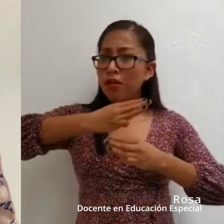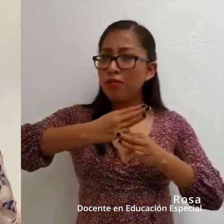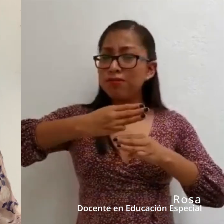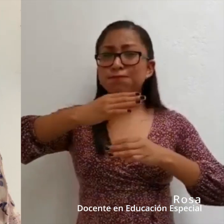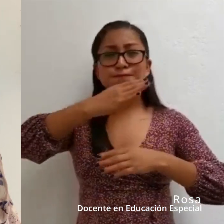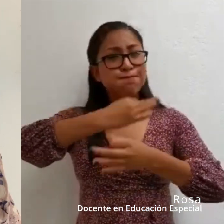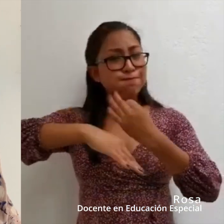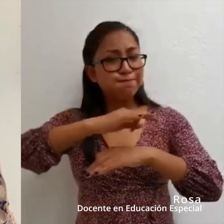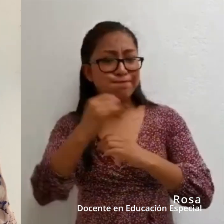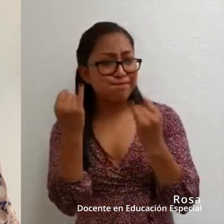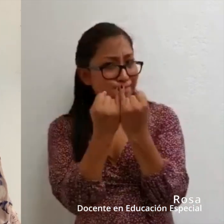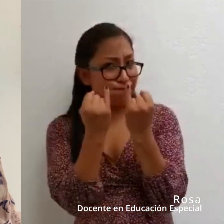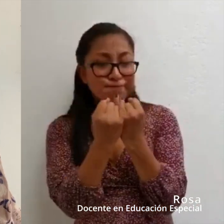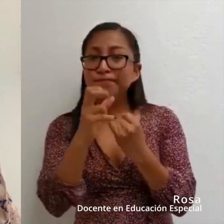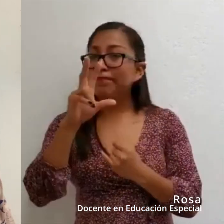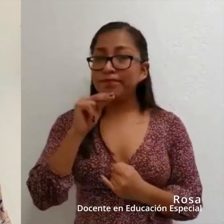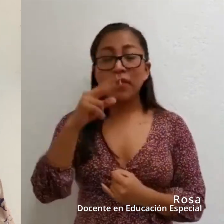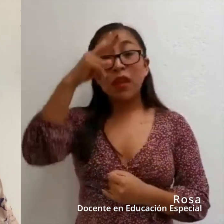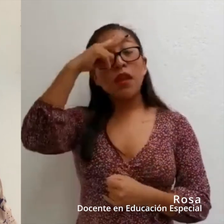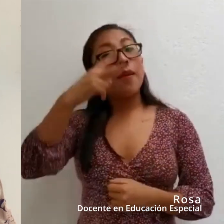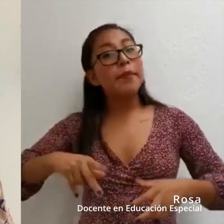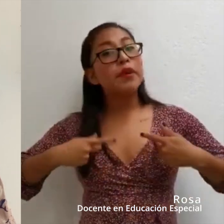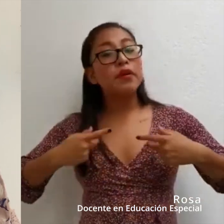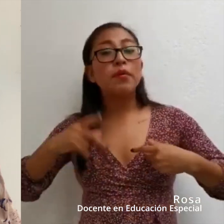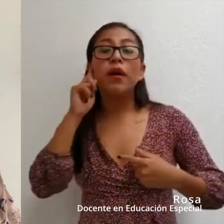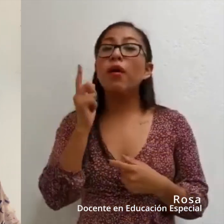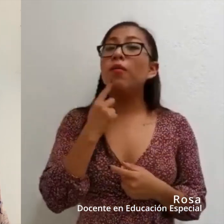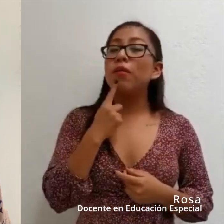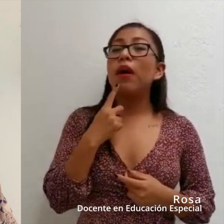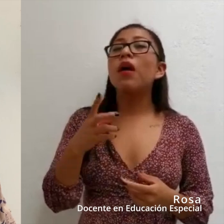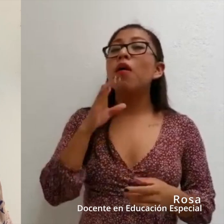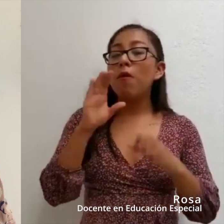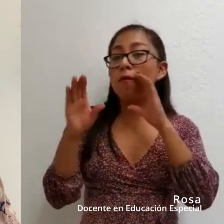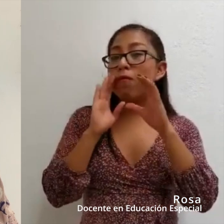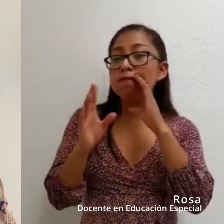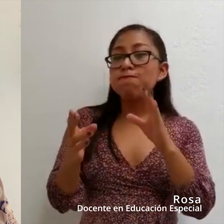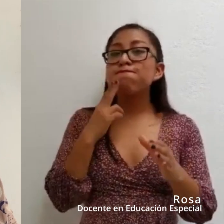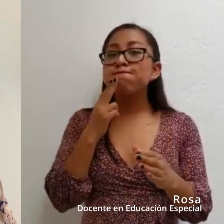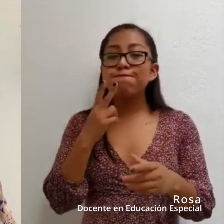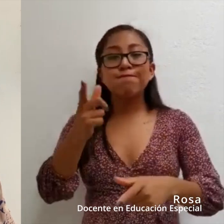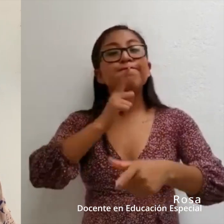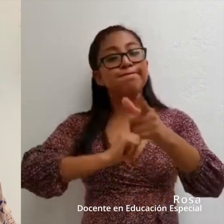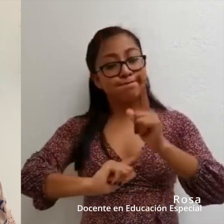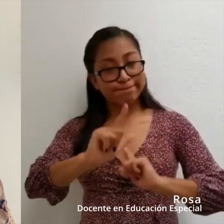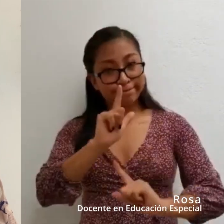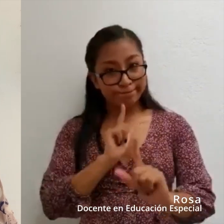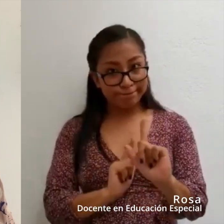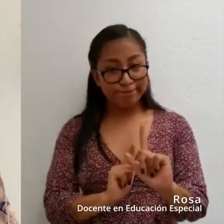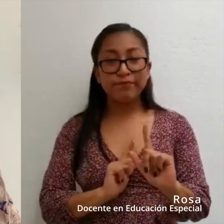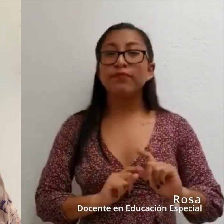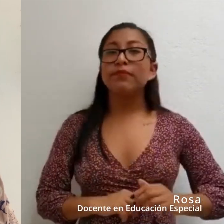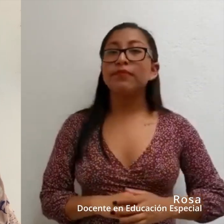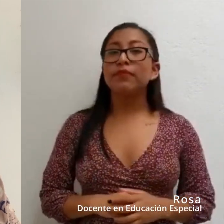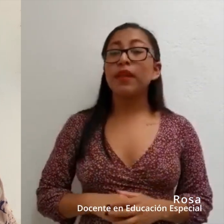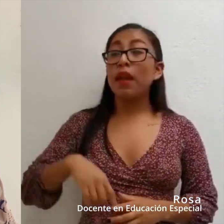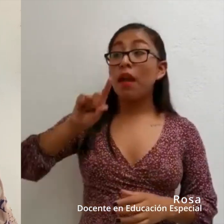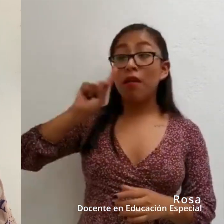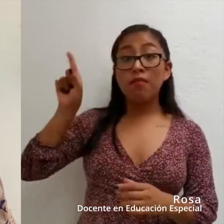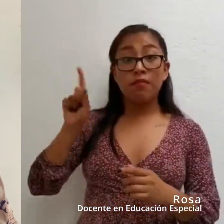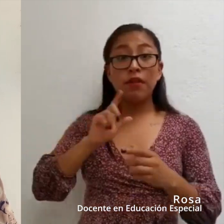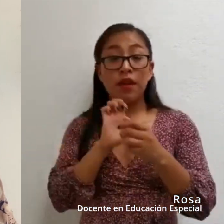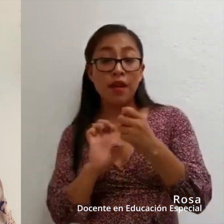La lengua de señas no es universal. En México, las personas sordas se comunican utilizando lengua de señas